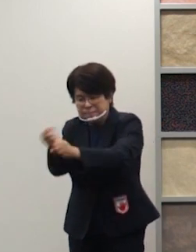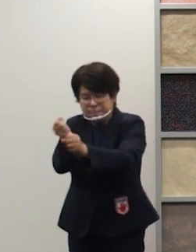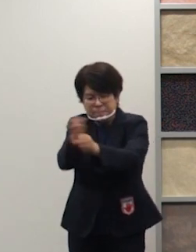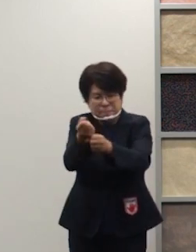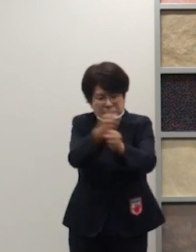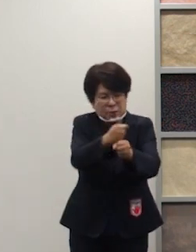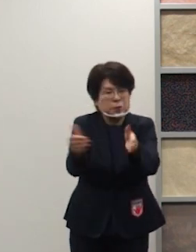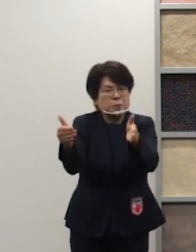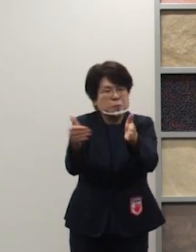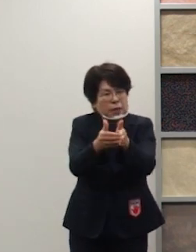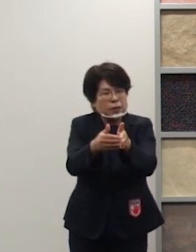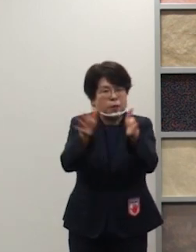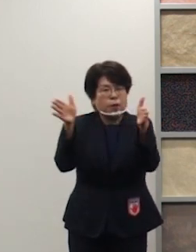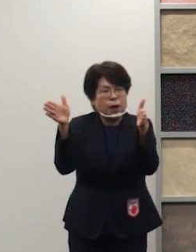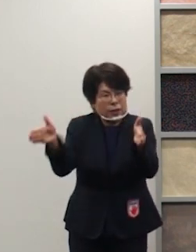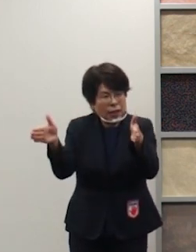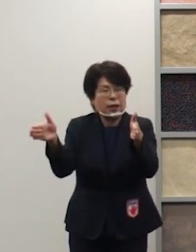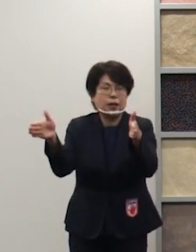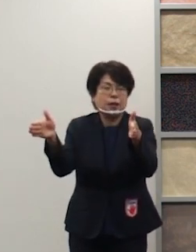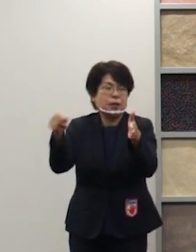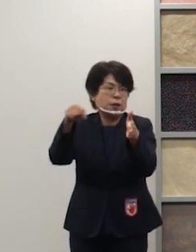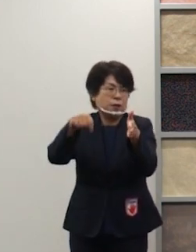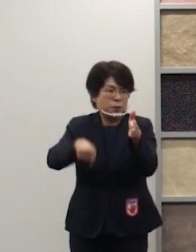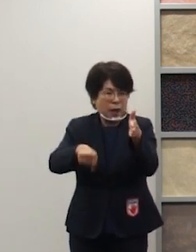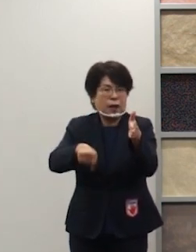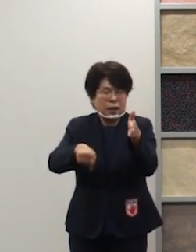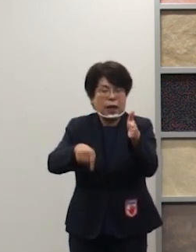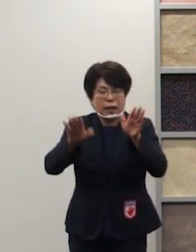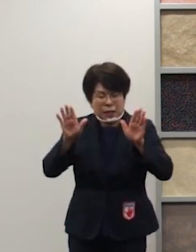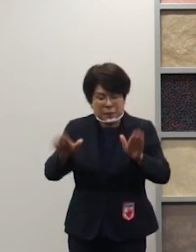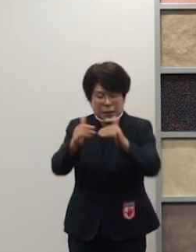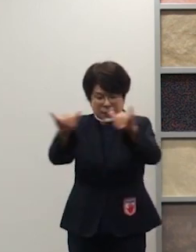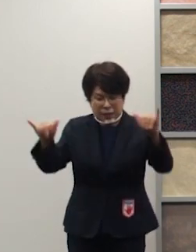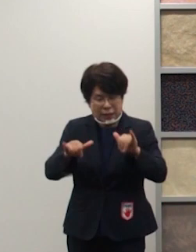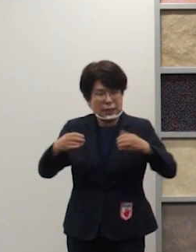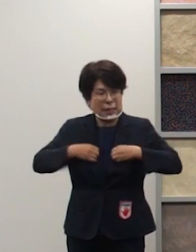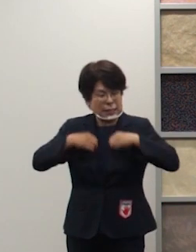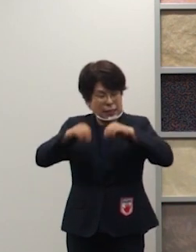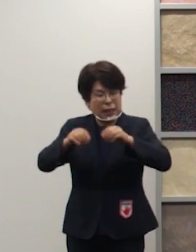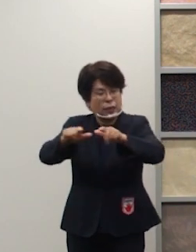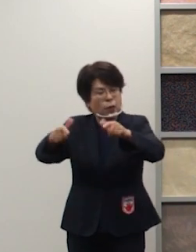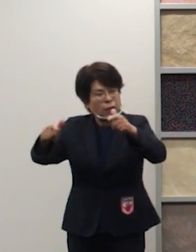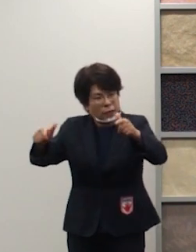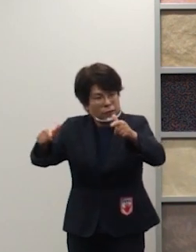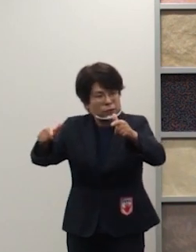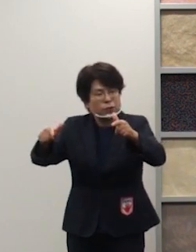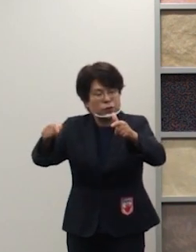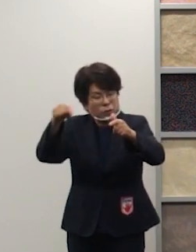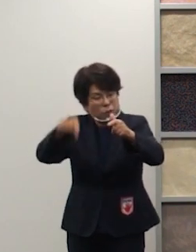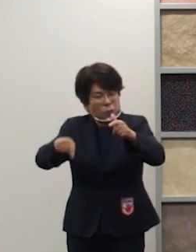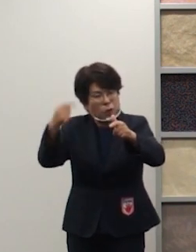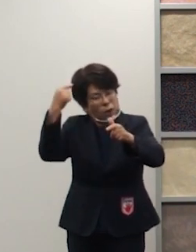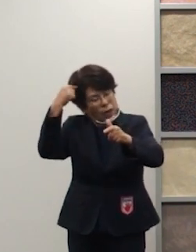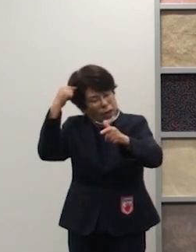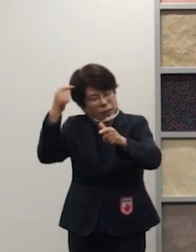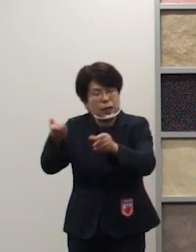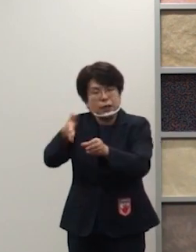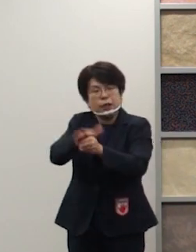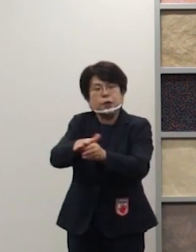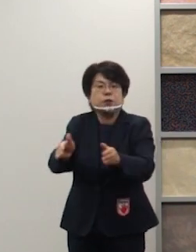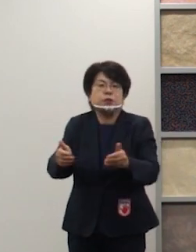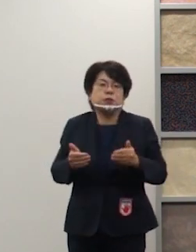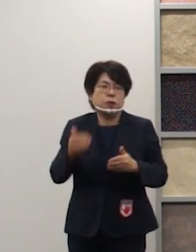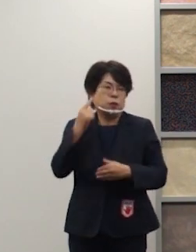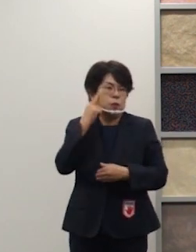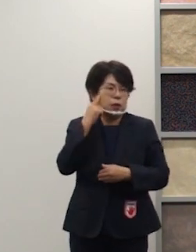染症の下でですね、物事を考えていかなければいけないと、こう思っています。で、その意味からし